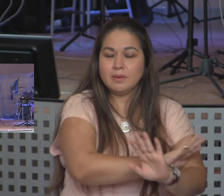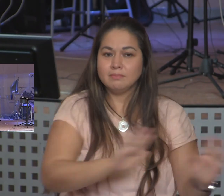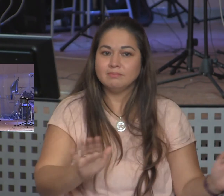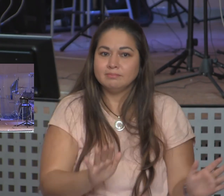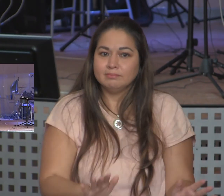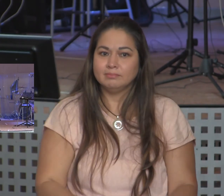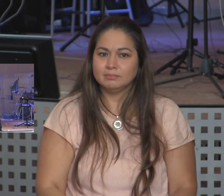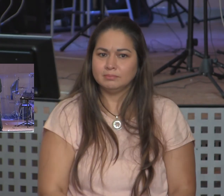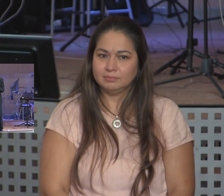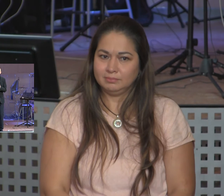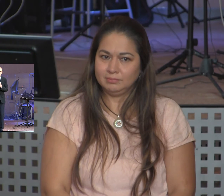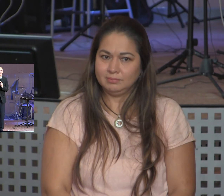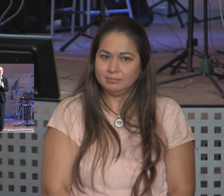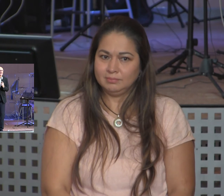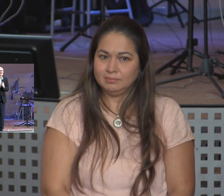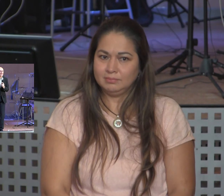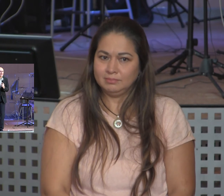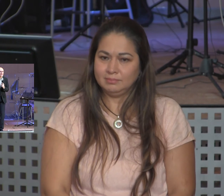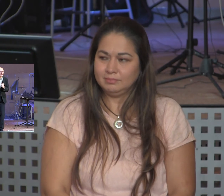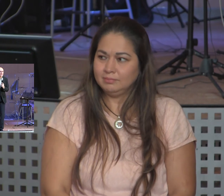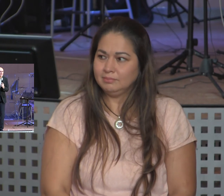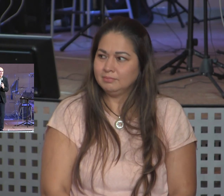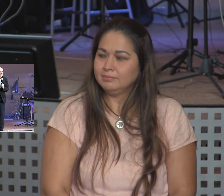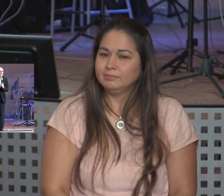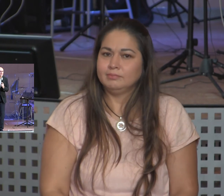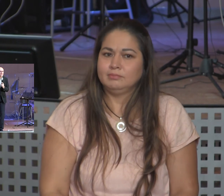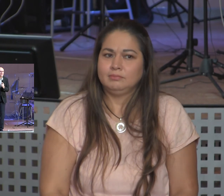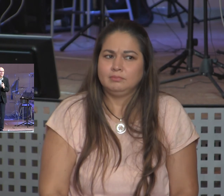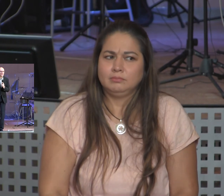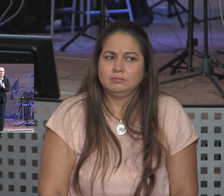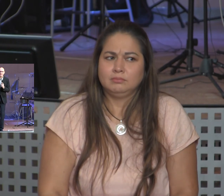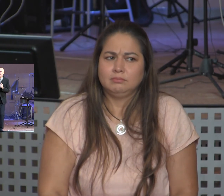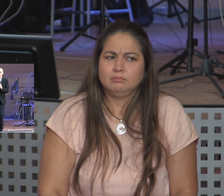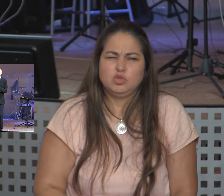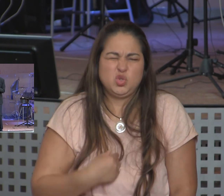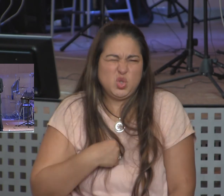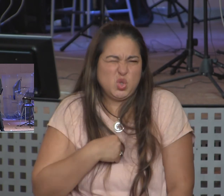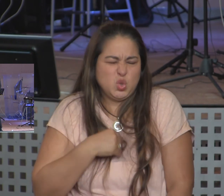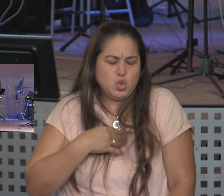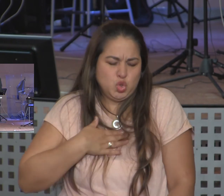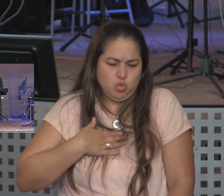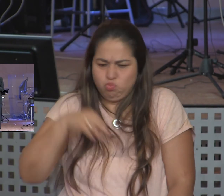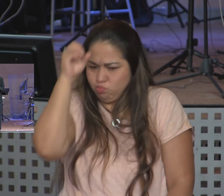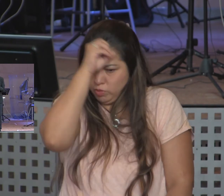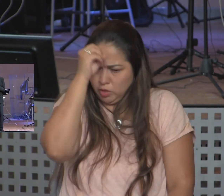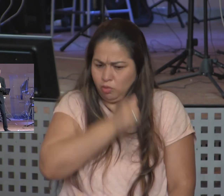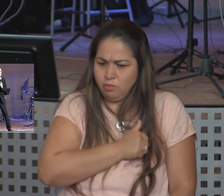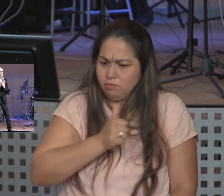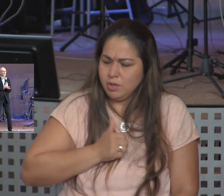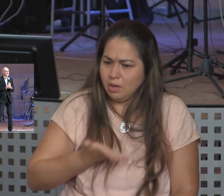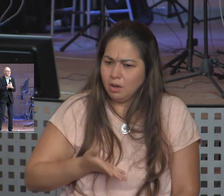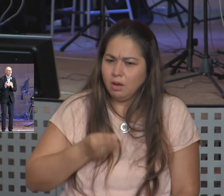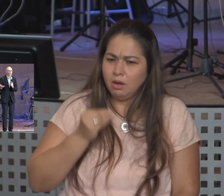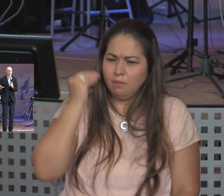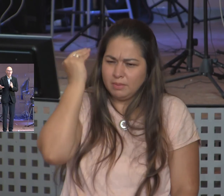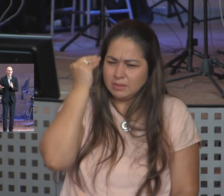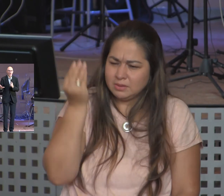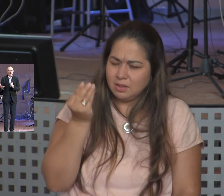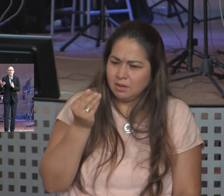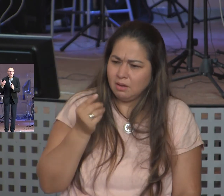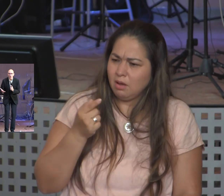planteó? ¿Pero sígueme a qué? ¿Y qué tengo que hacer? ¿Y qué condiciones? ¿Y